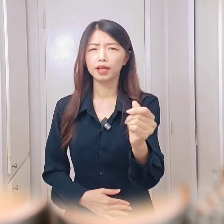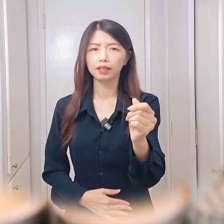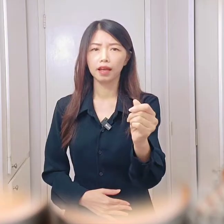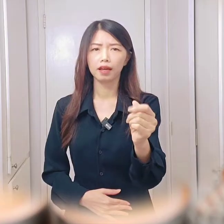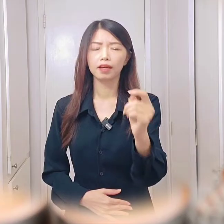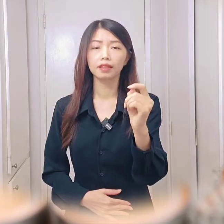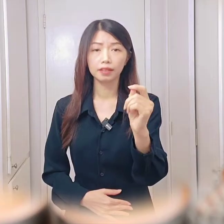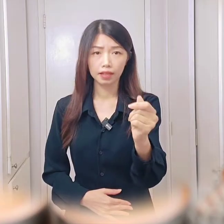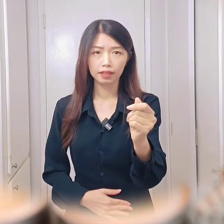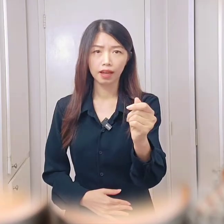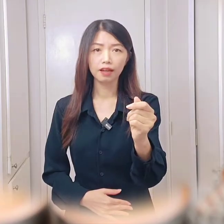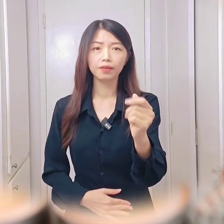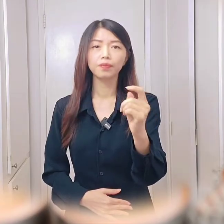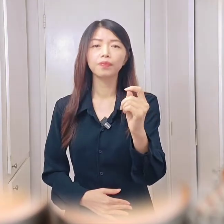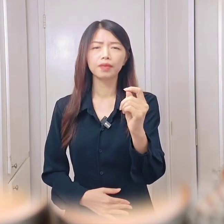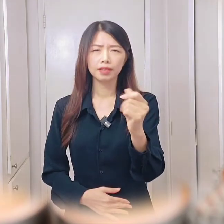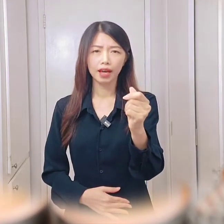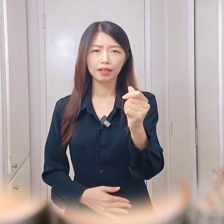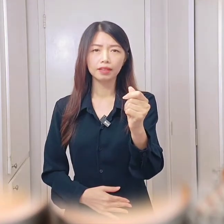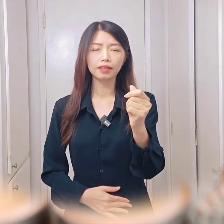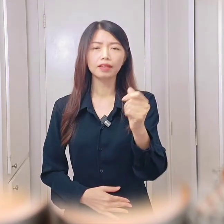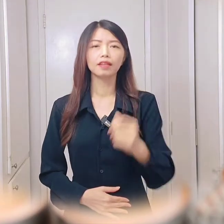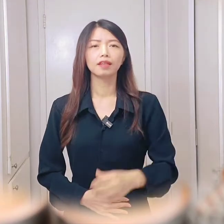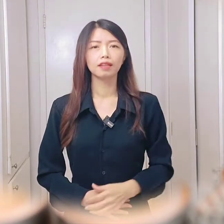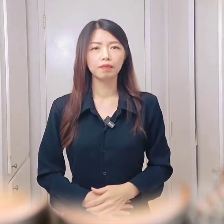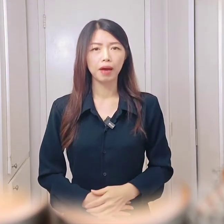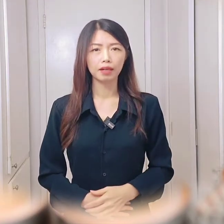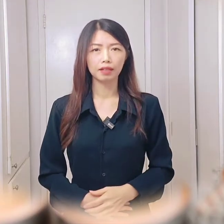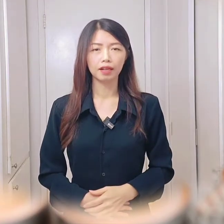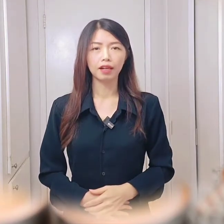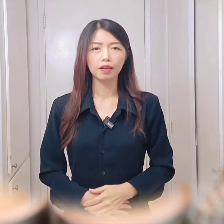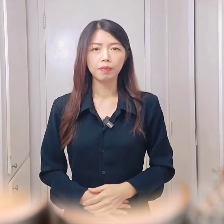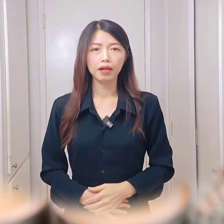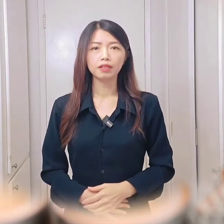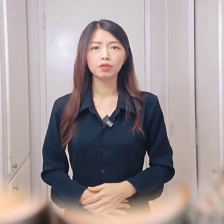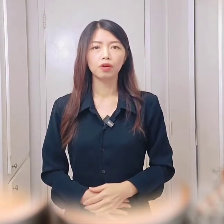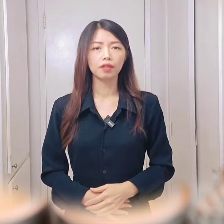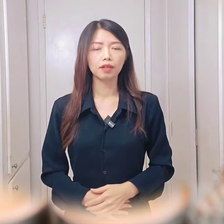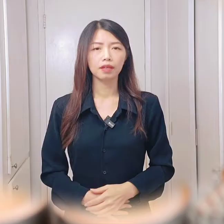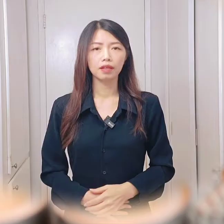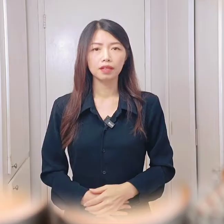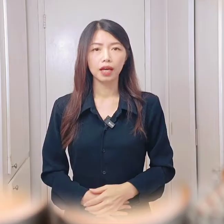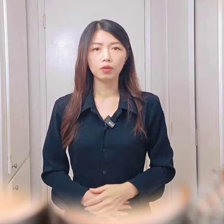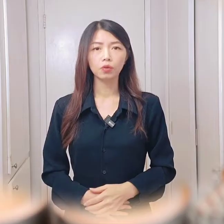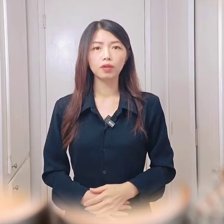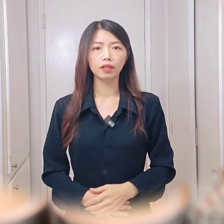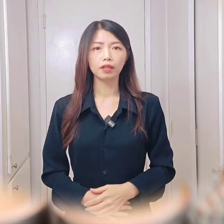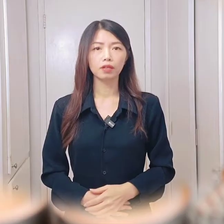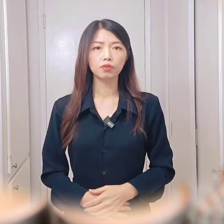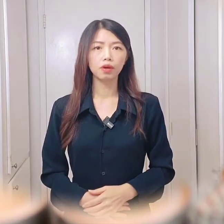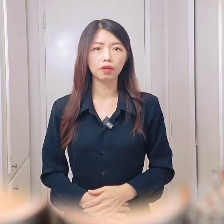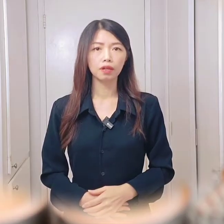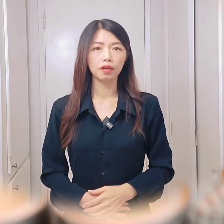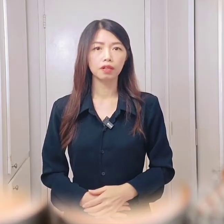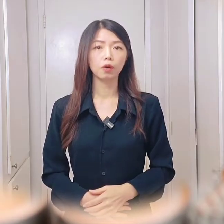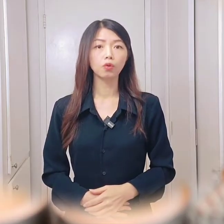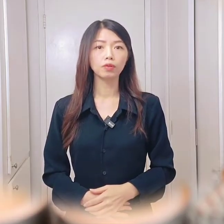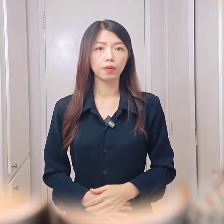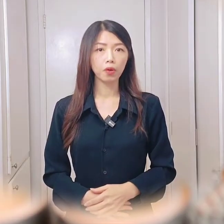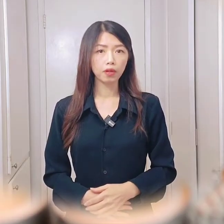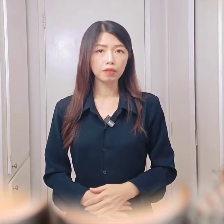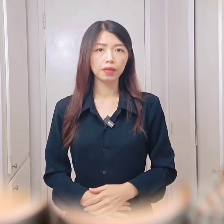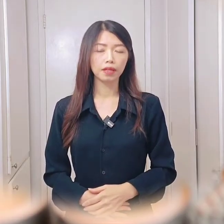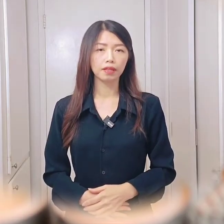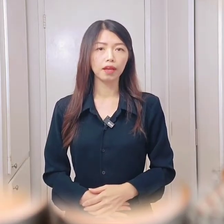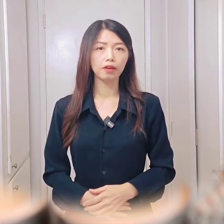거예요. 작다, 작다, 작은 마을. 마을 수어는 장소를 나타내는 수어를 여러